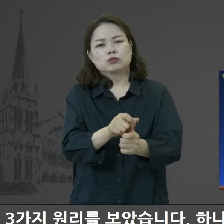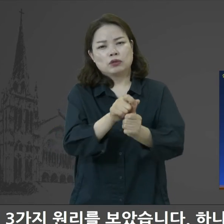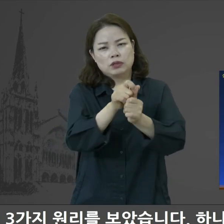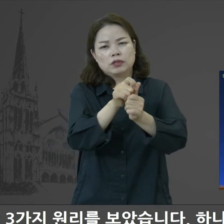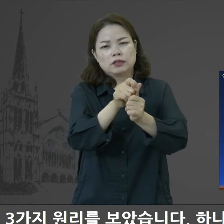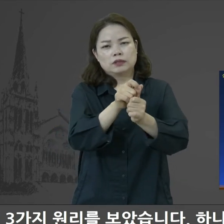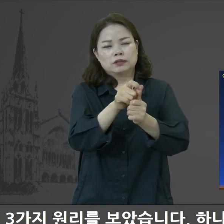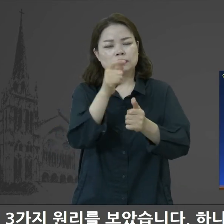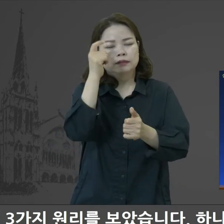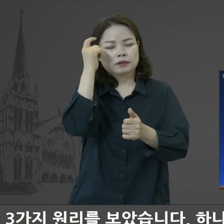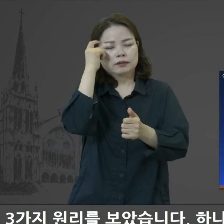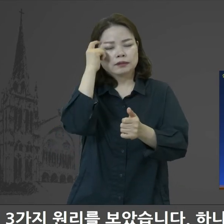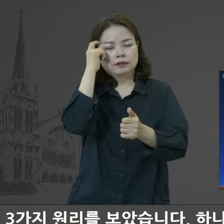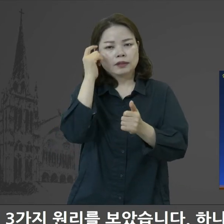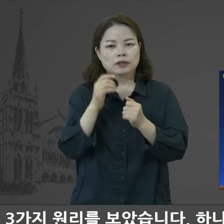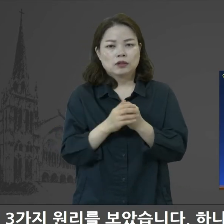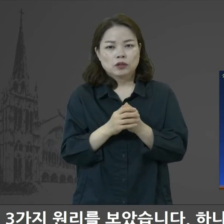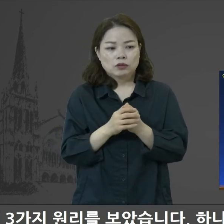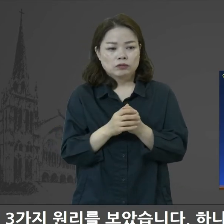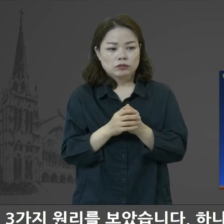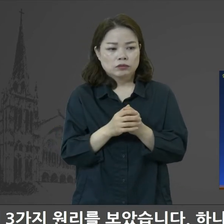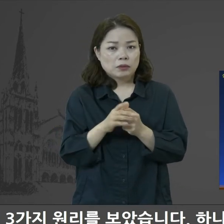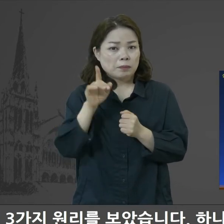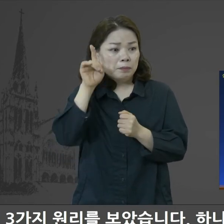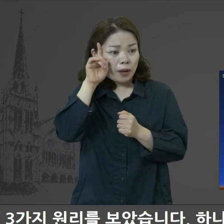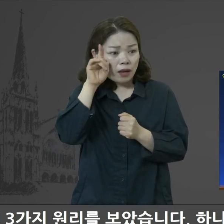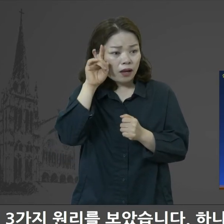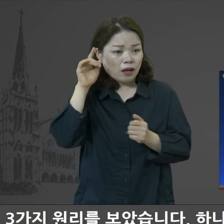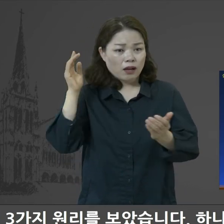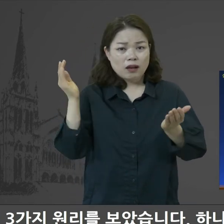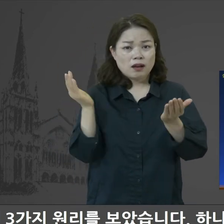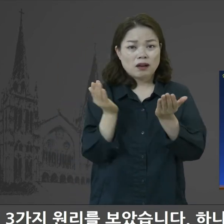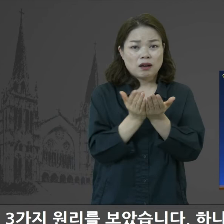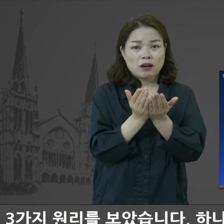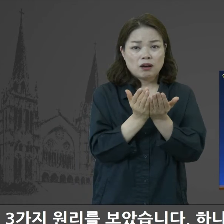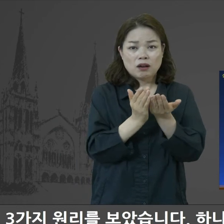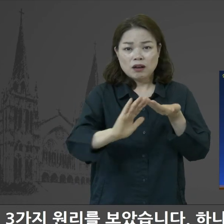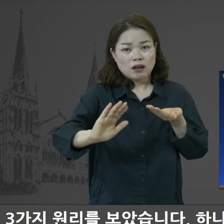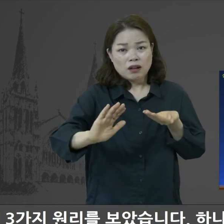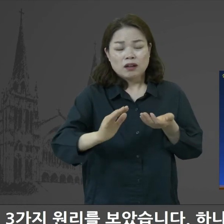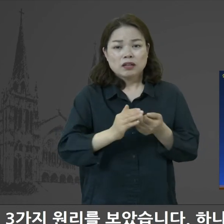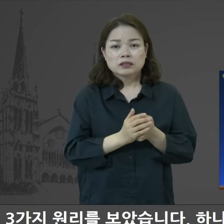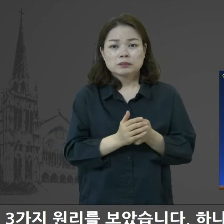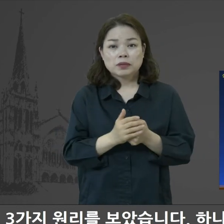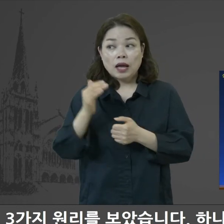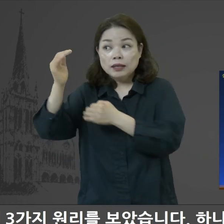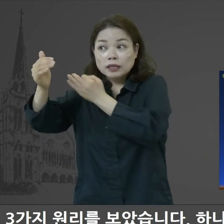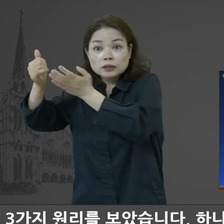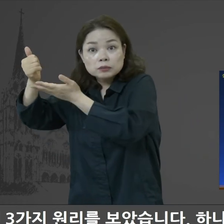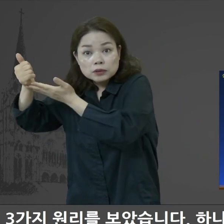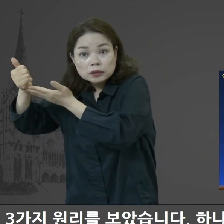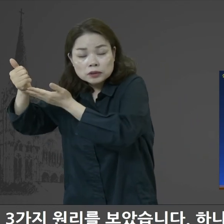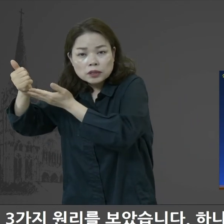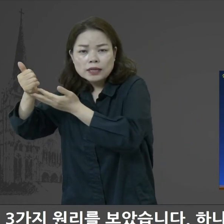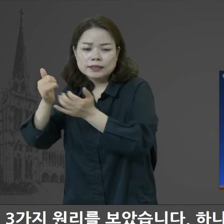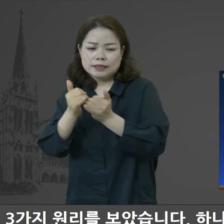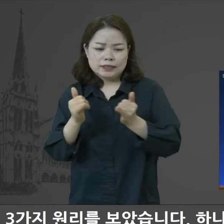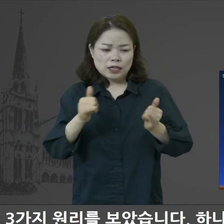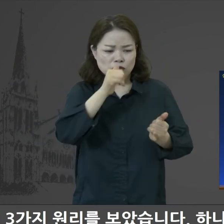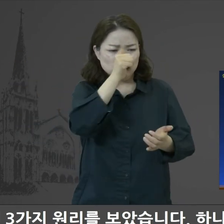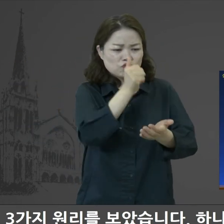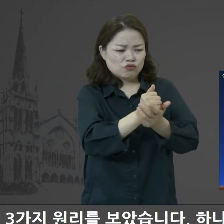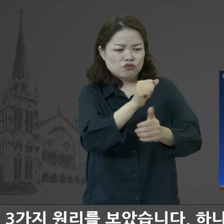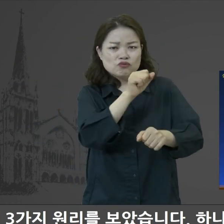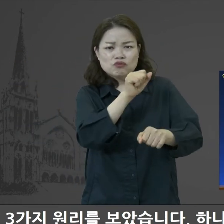역사가 생각이 났습니다. 물론 100% 일치하지 않지만 여러분, 우리 하나님은 어떻습니까? 인간의